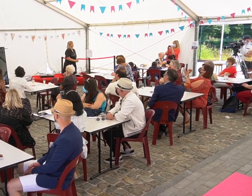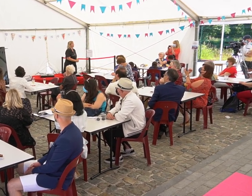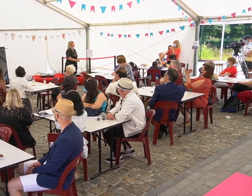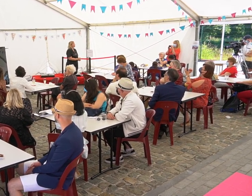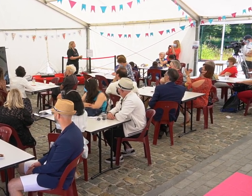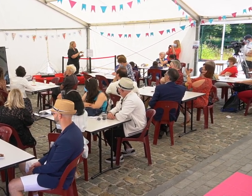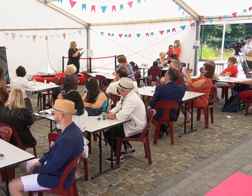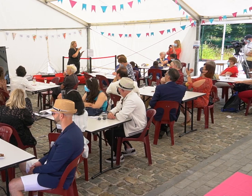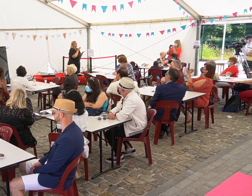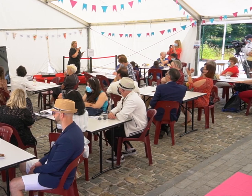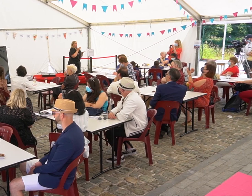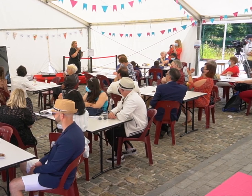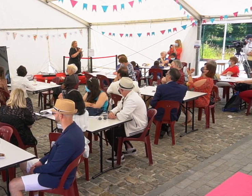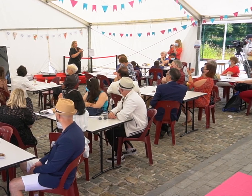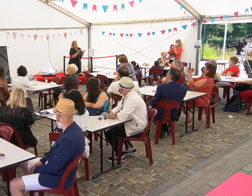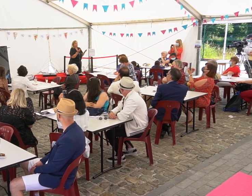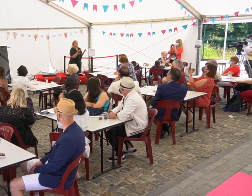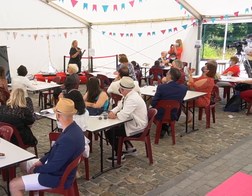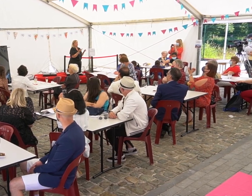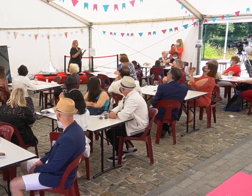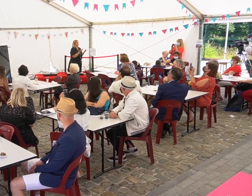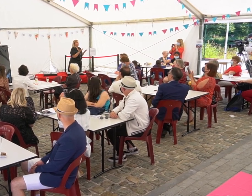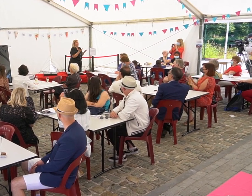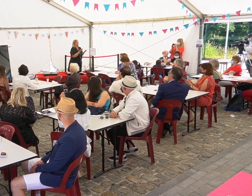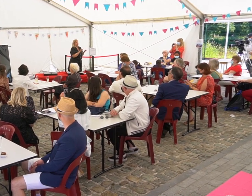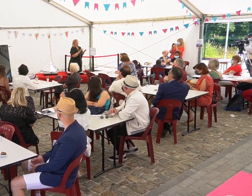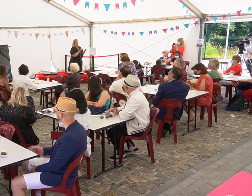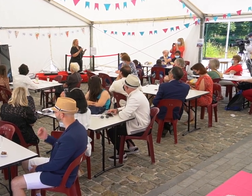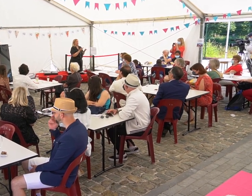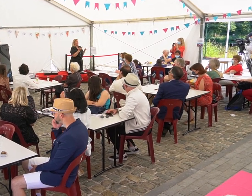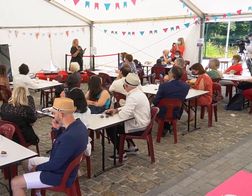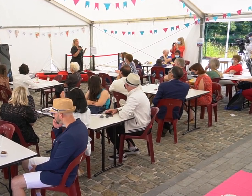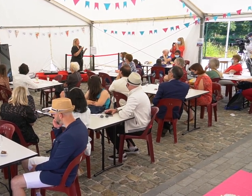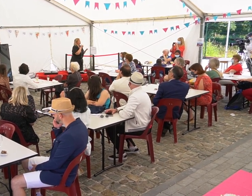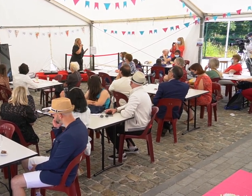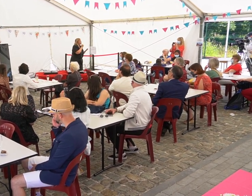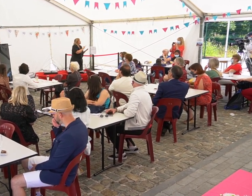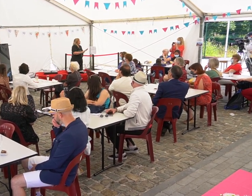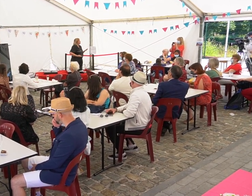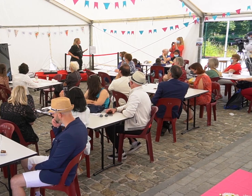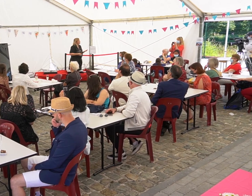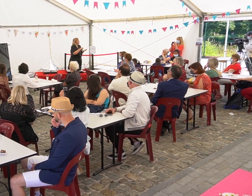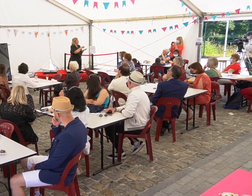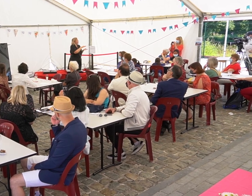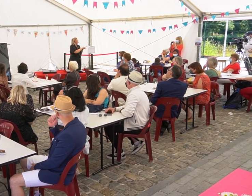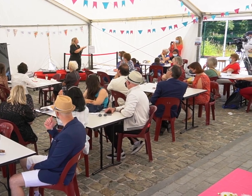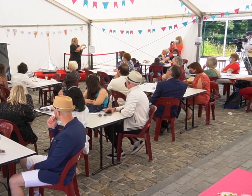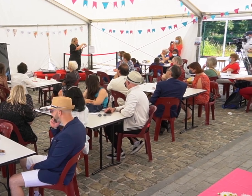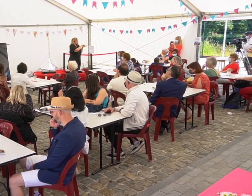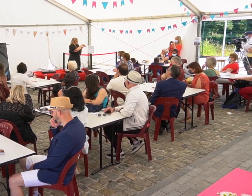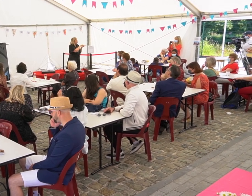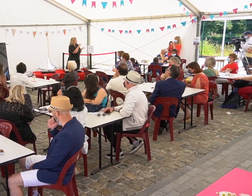et finalement, on a... Voilà, Céline Charvet, la directrice d'édition Casterman, va vous en